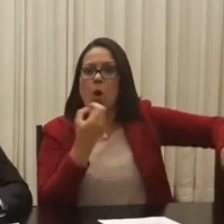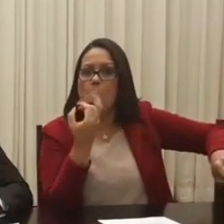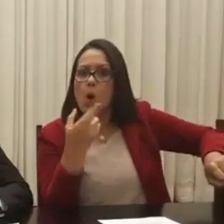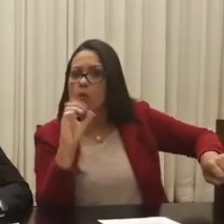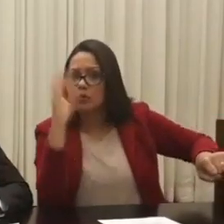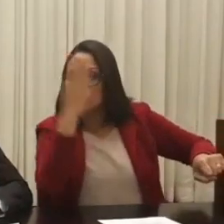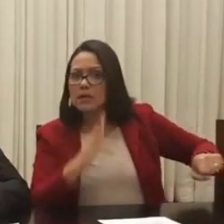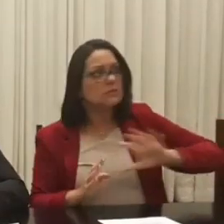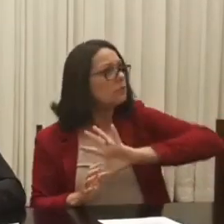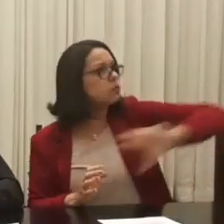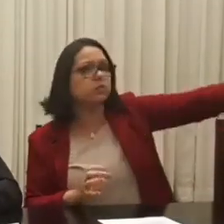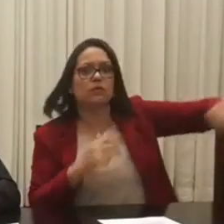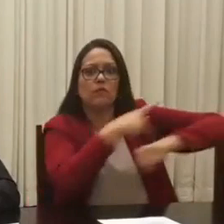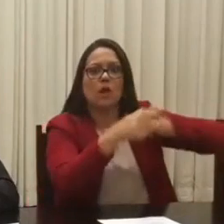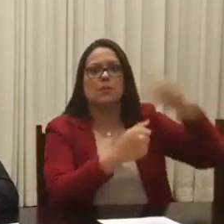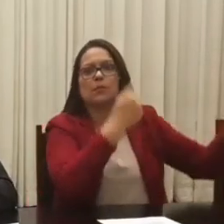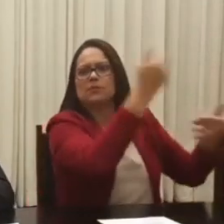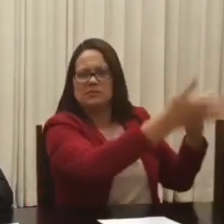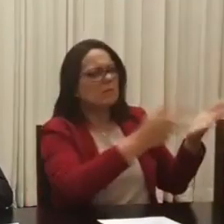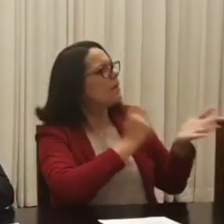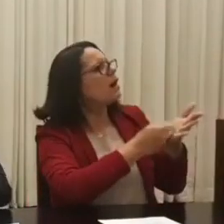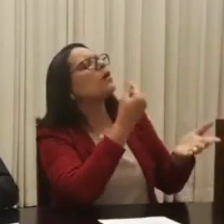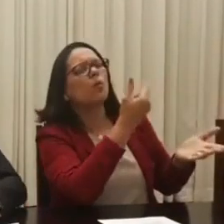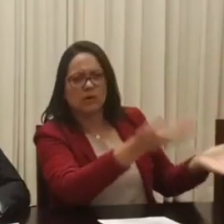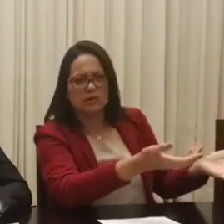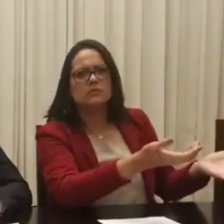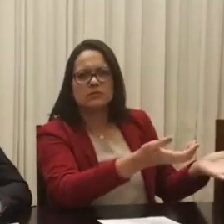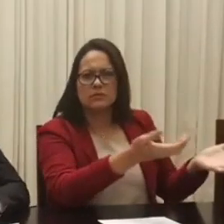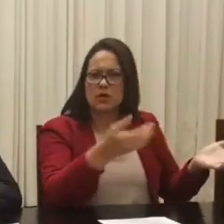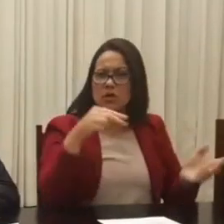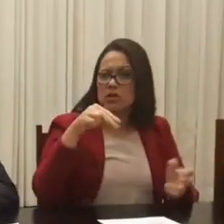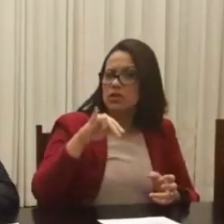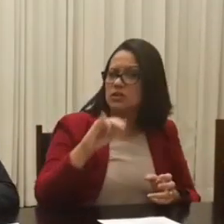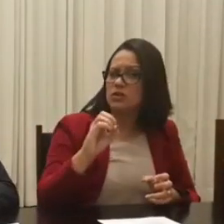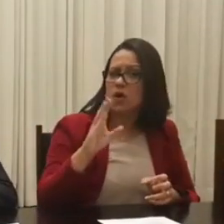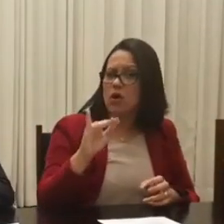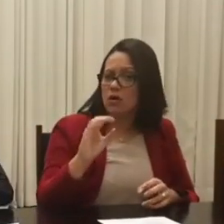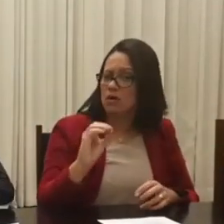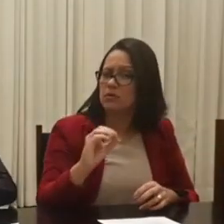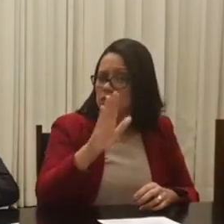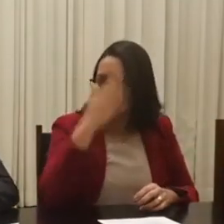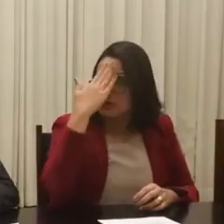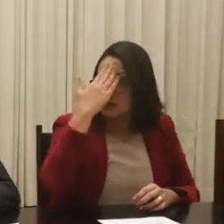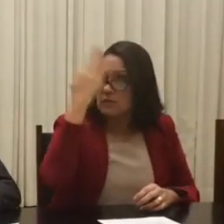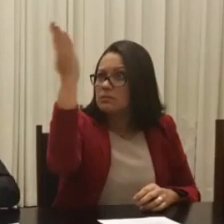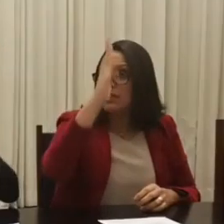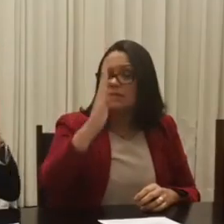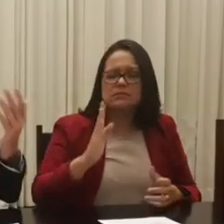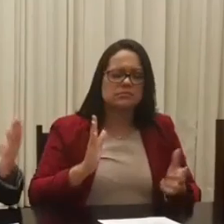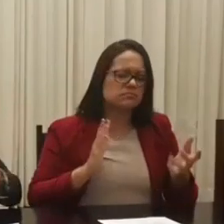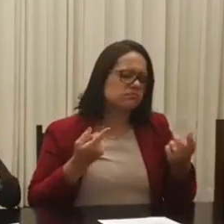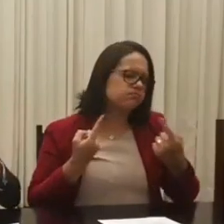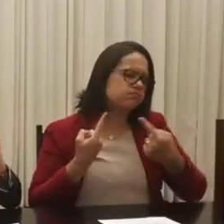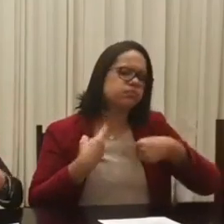de imposto? Será que é semelhante ao que paga para o nosso nióbio? Só para curiosidade, para você saber como é que esse Brasil é rico e